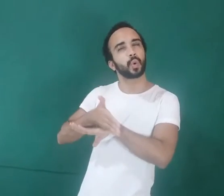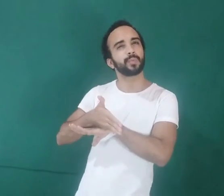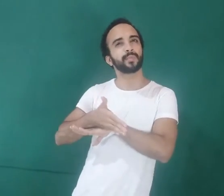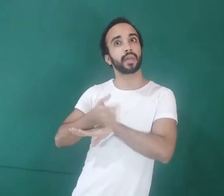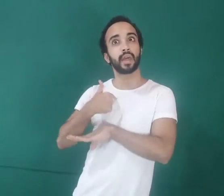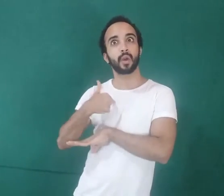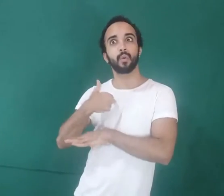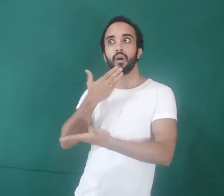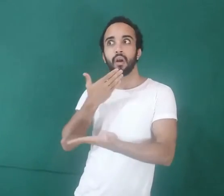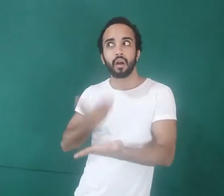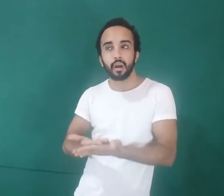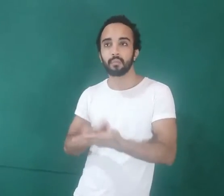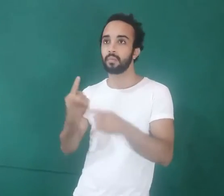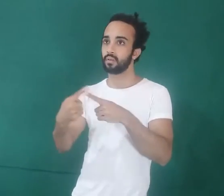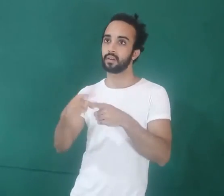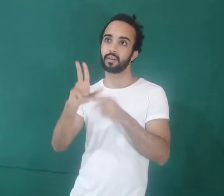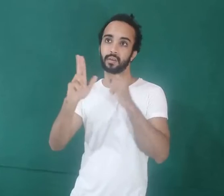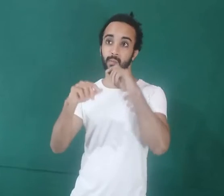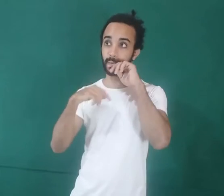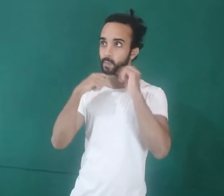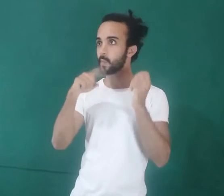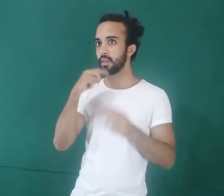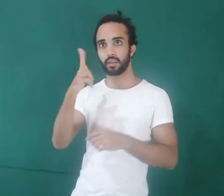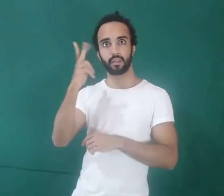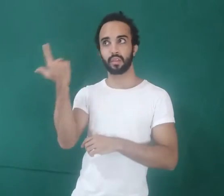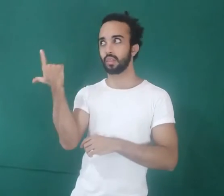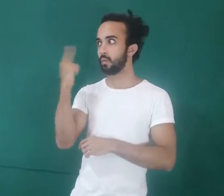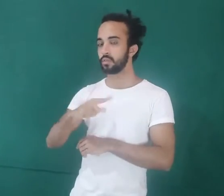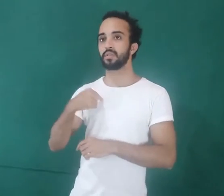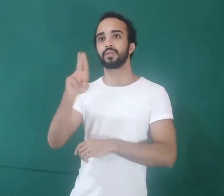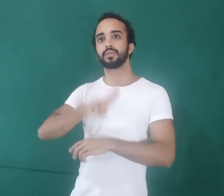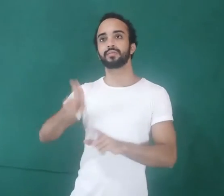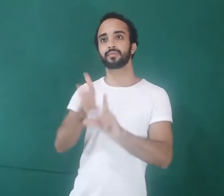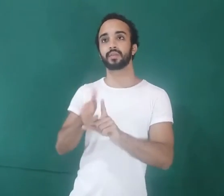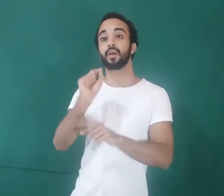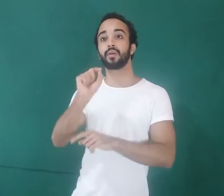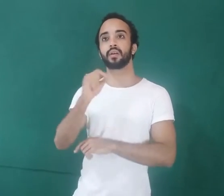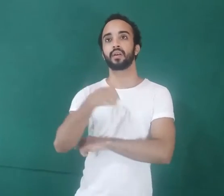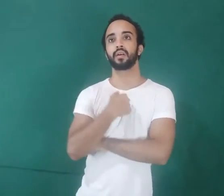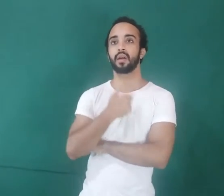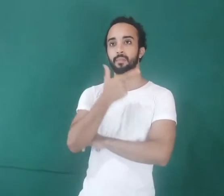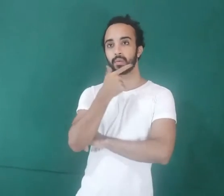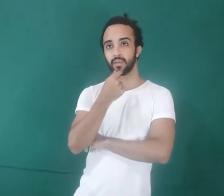até agora ninguém me deixou de cara em relação a isso, né? Aí eu entrava e tava fulaninho parecendo aquele lugar meio